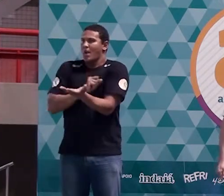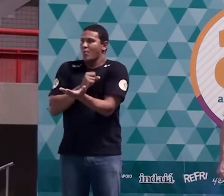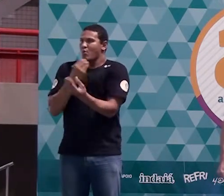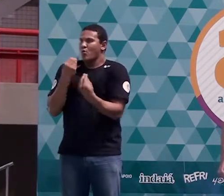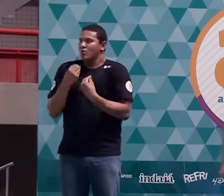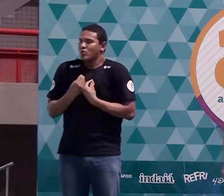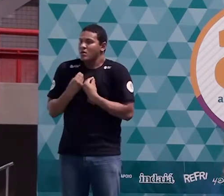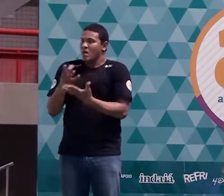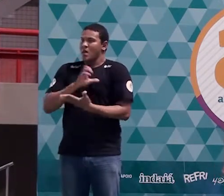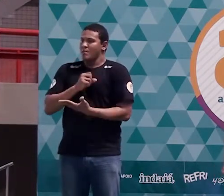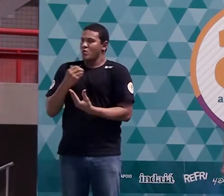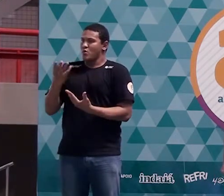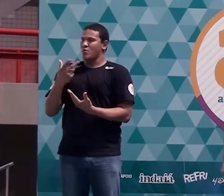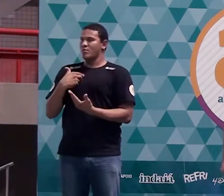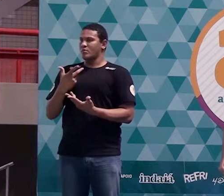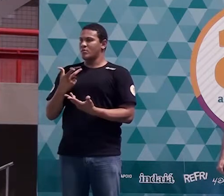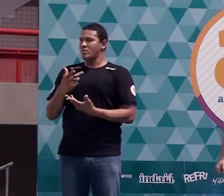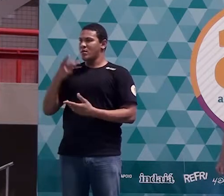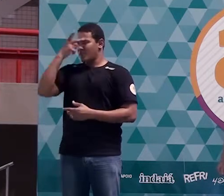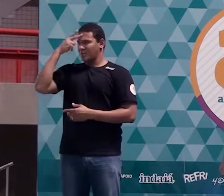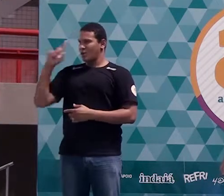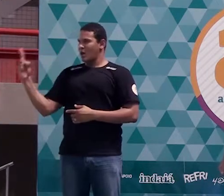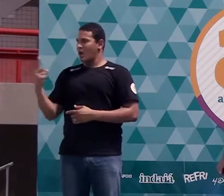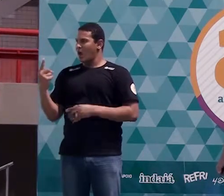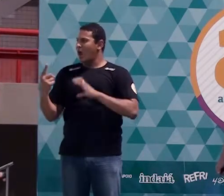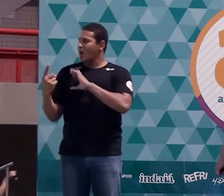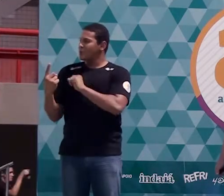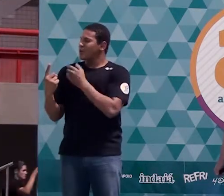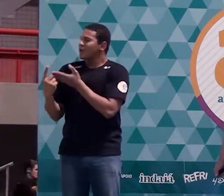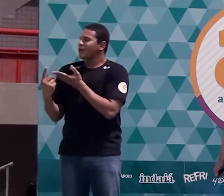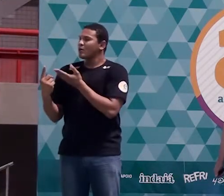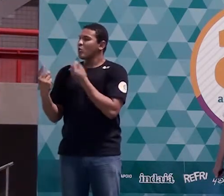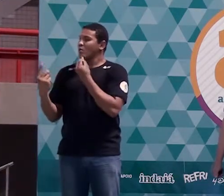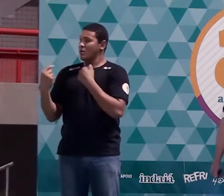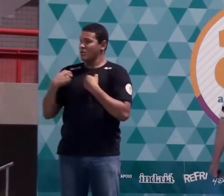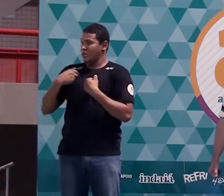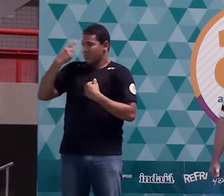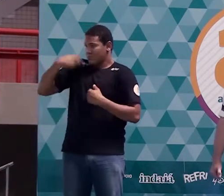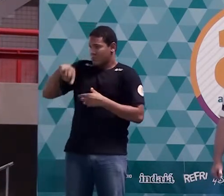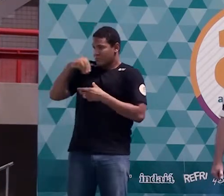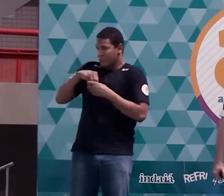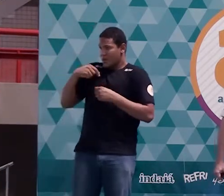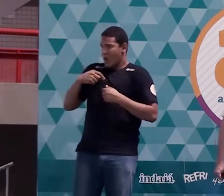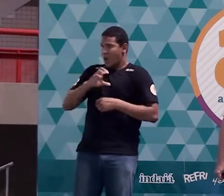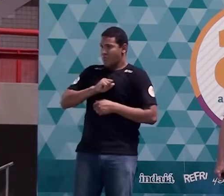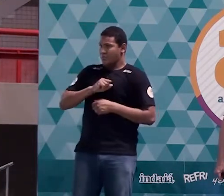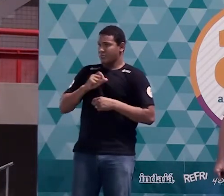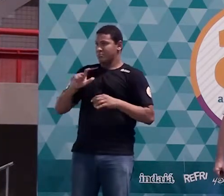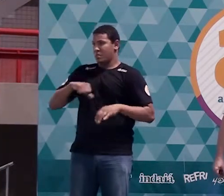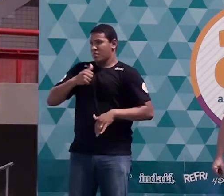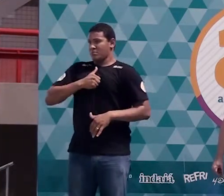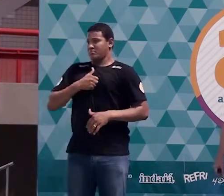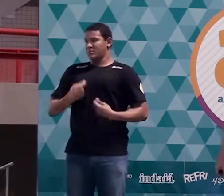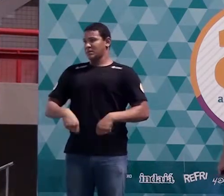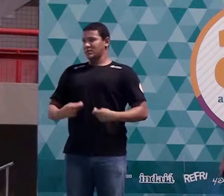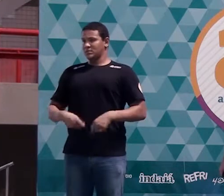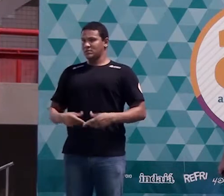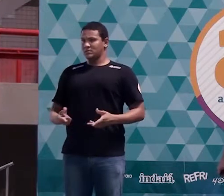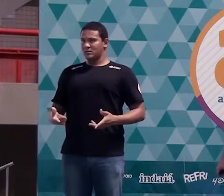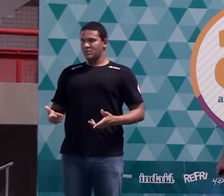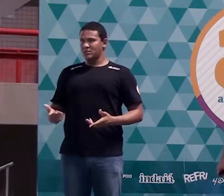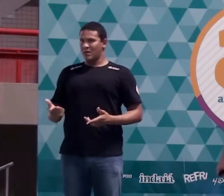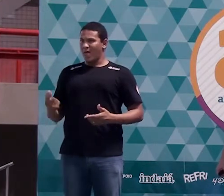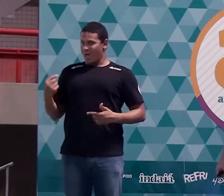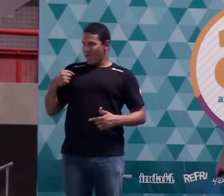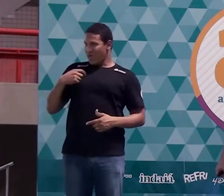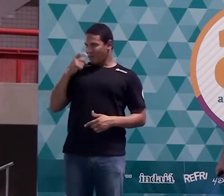próprio, como é que ela vai amar o outro? Para os outros se acharem uma pessoa bonita, você tem que se achar bonita também. Professor, eu vou